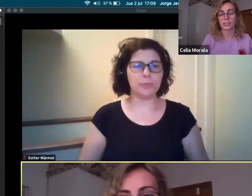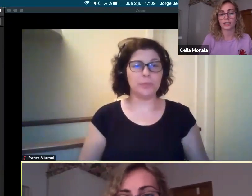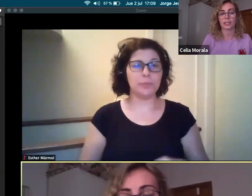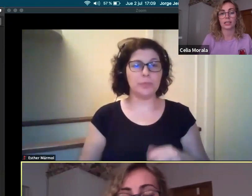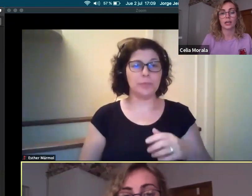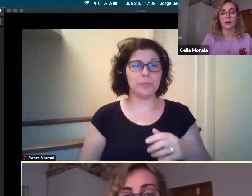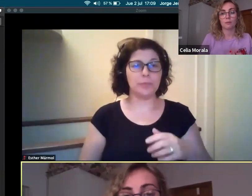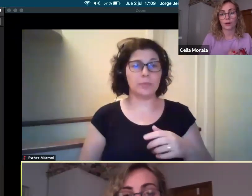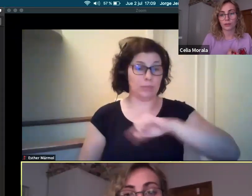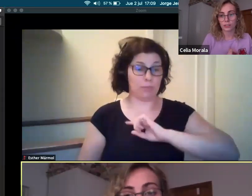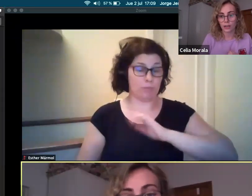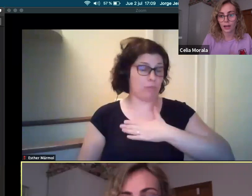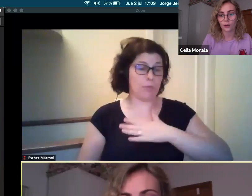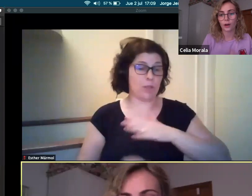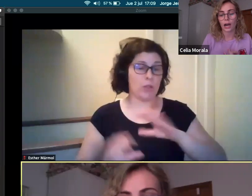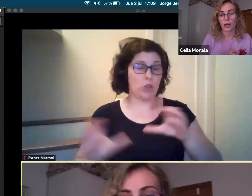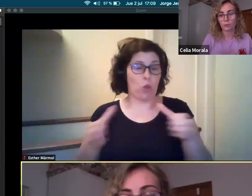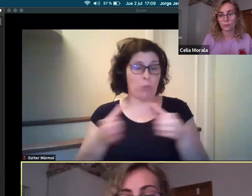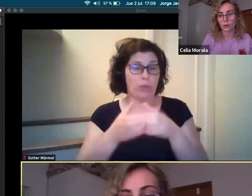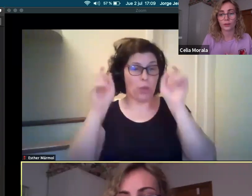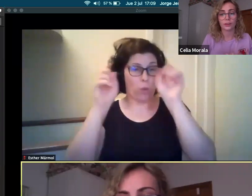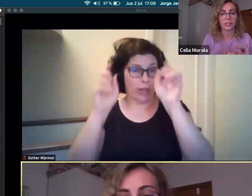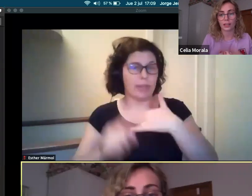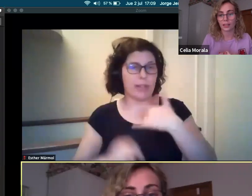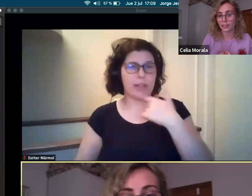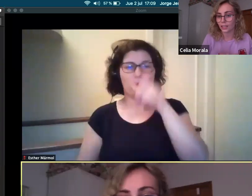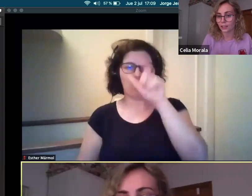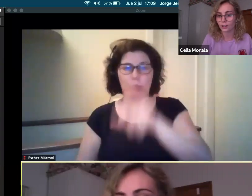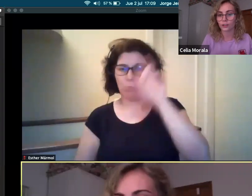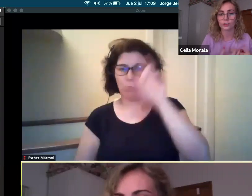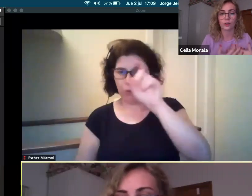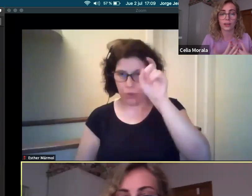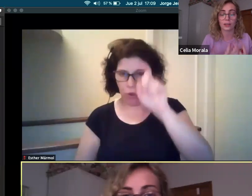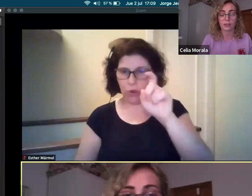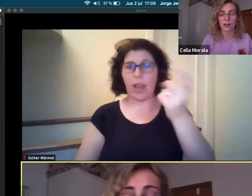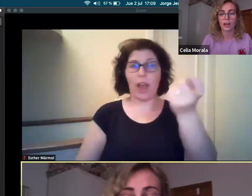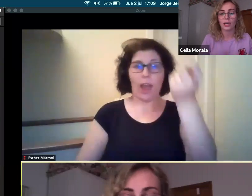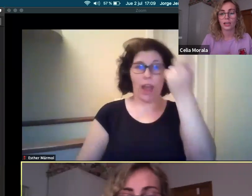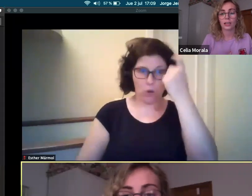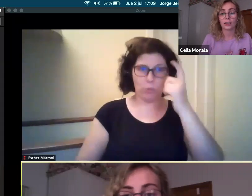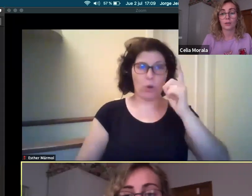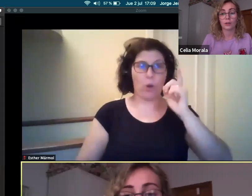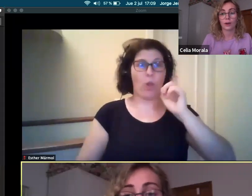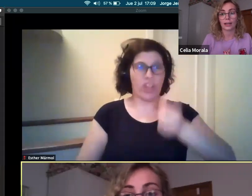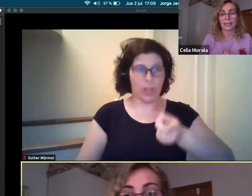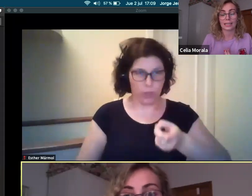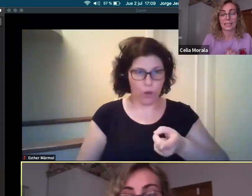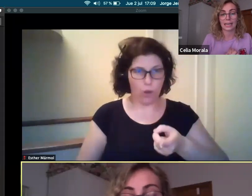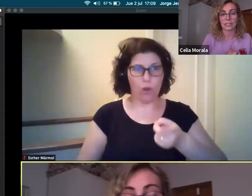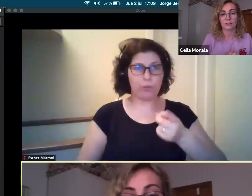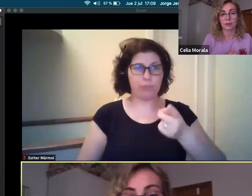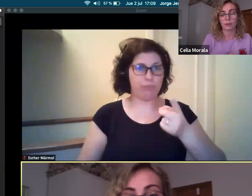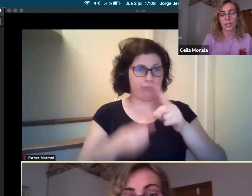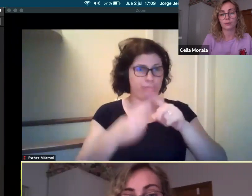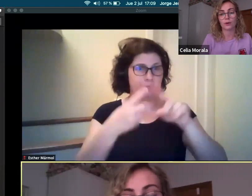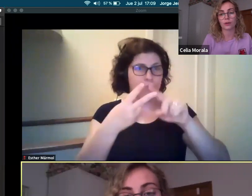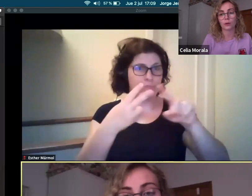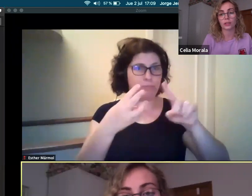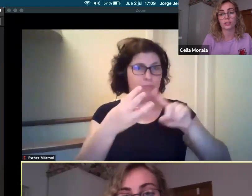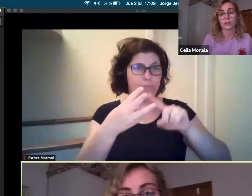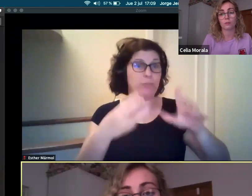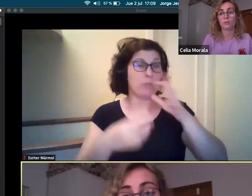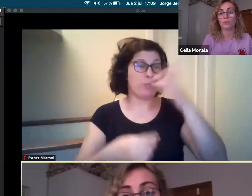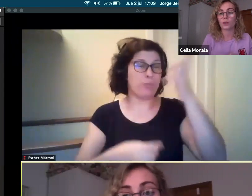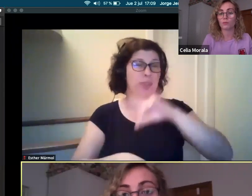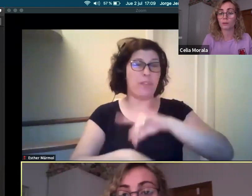es decir, profesorado, alumno, dirección, toda ella, debido a que las enfermedades poco